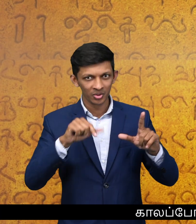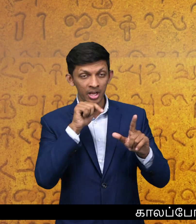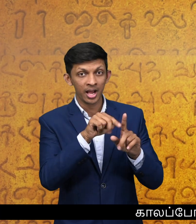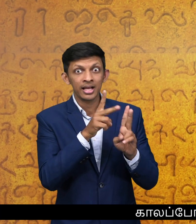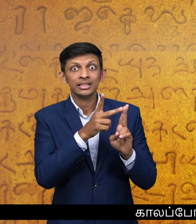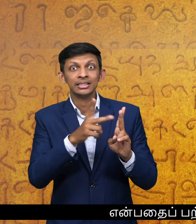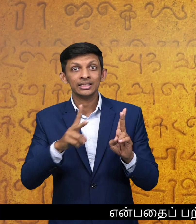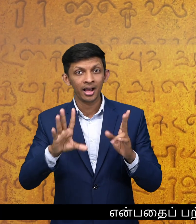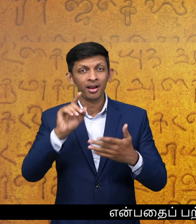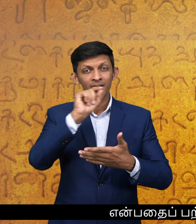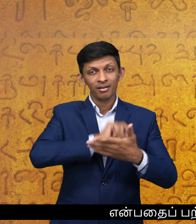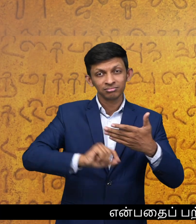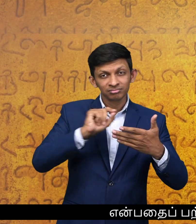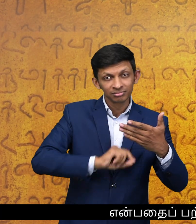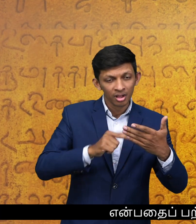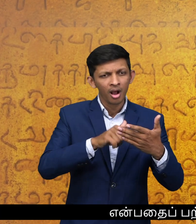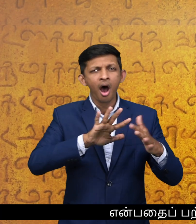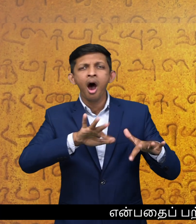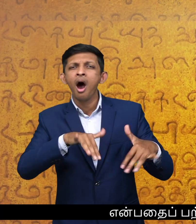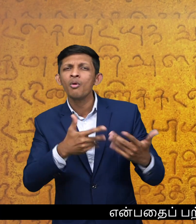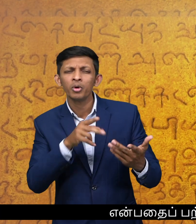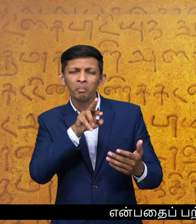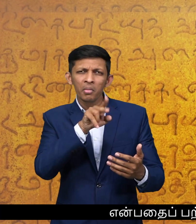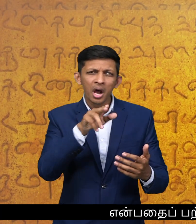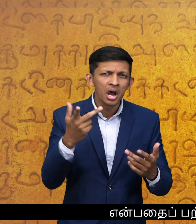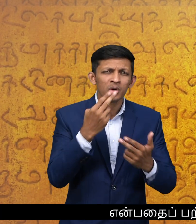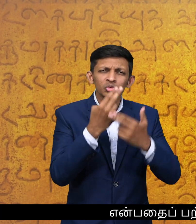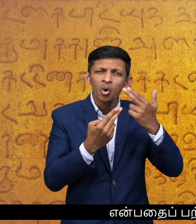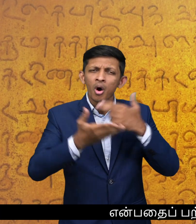காலப்போக்கில் கடத்தப்பட்டது என்பதை பற்றி அறிந்து கொண்டீர்கள்.